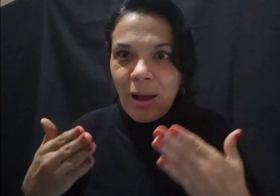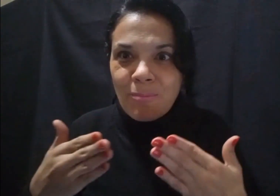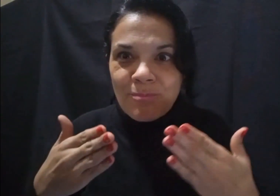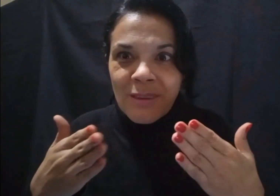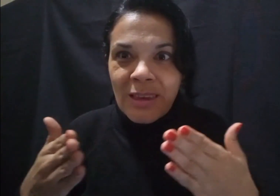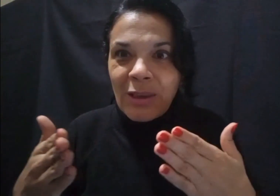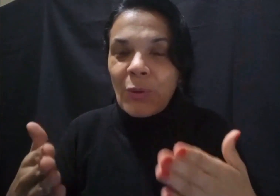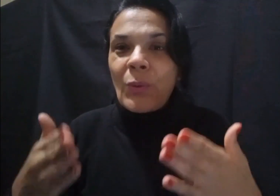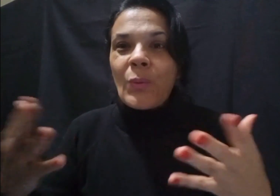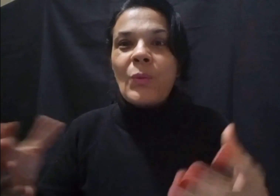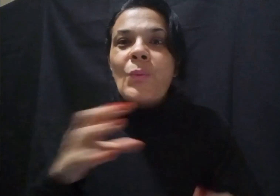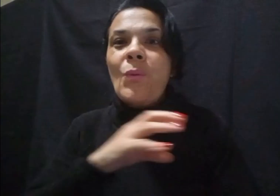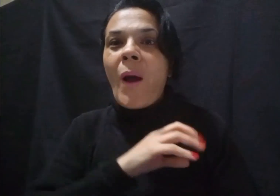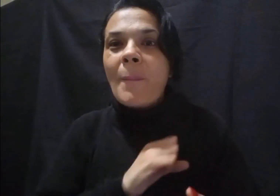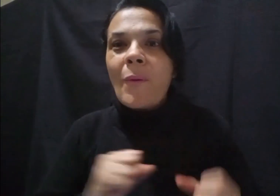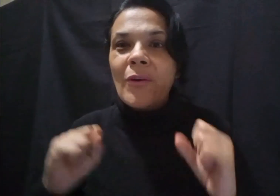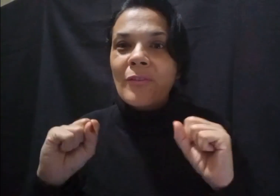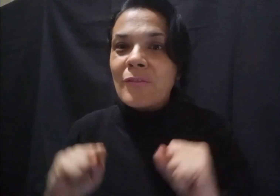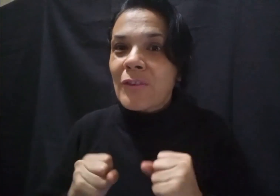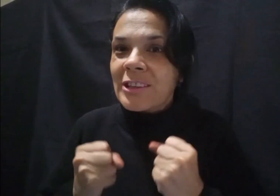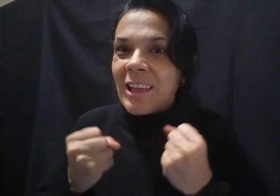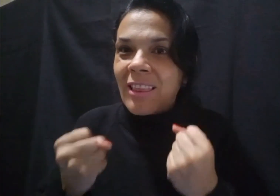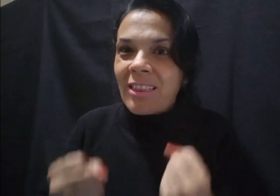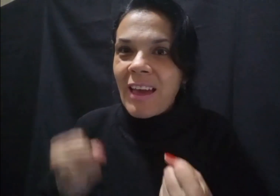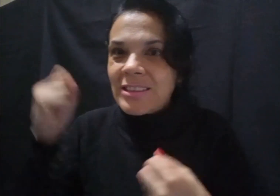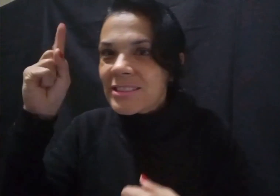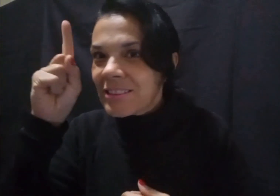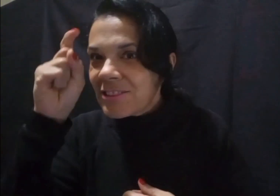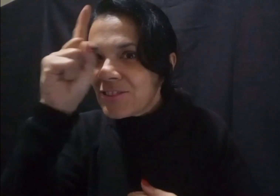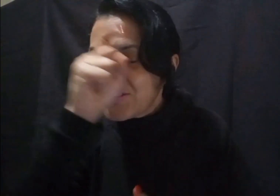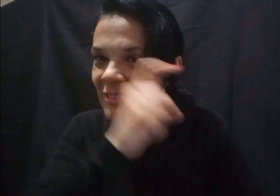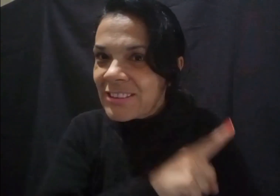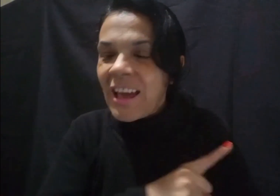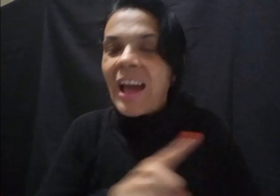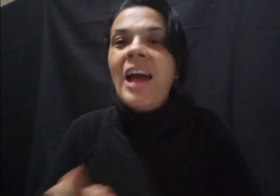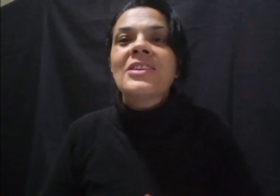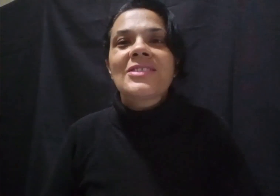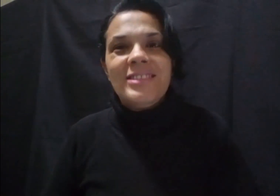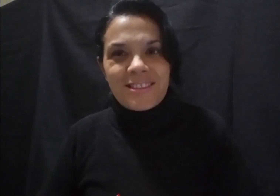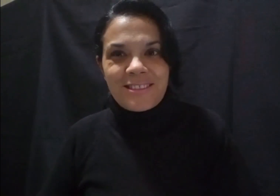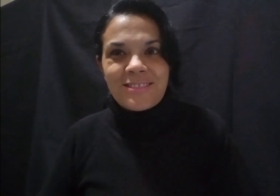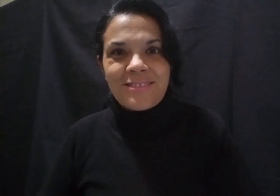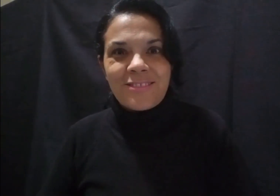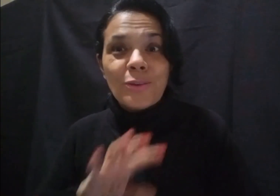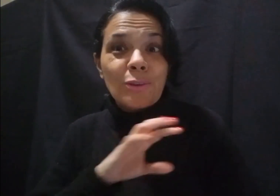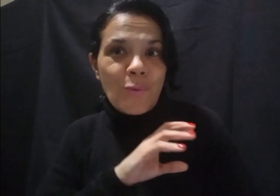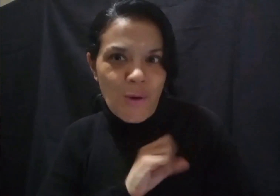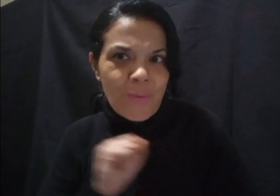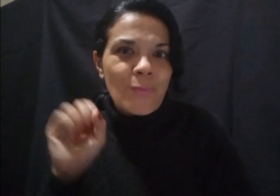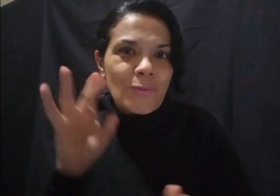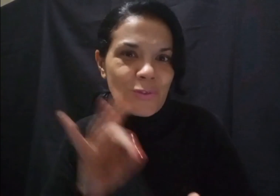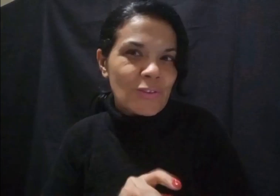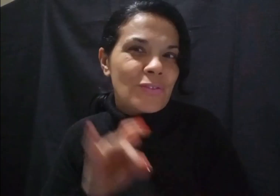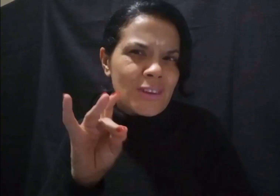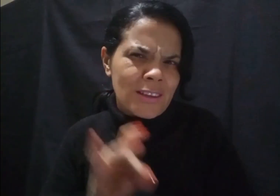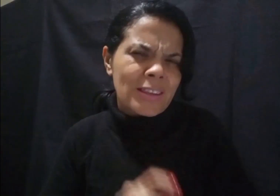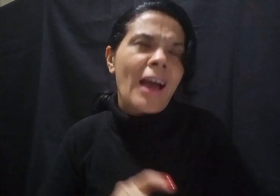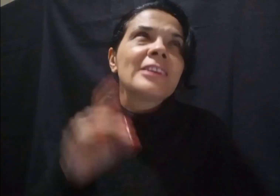nos dá direção. Ele nos fortalece diante das dificuldades. Quando amamos verdadeiramente